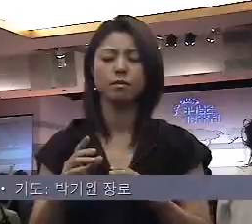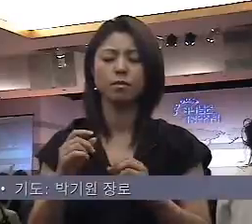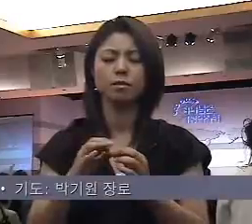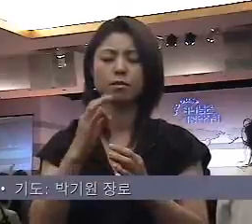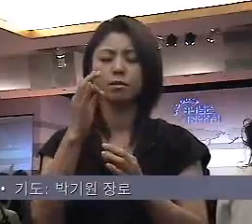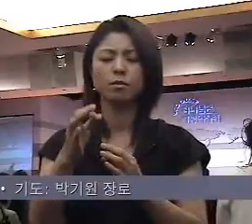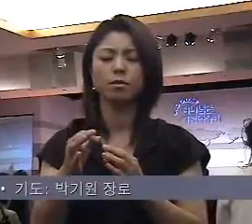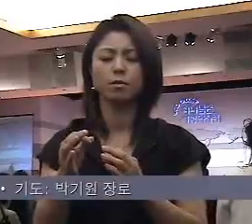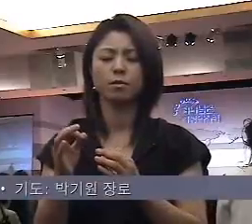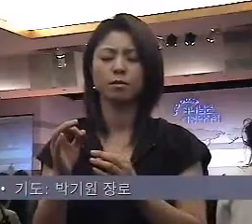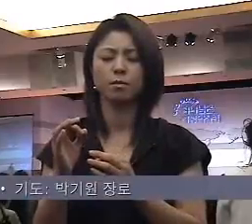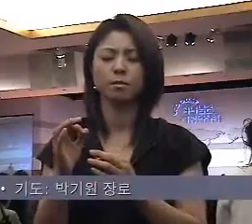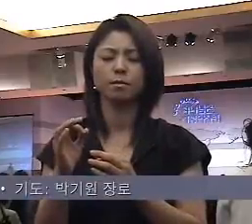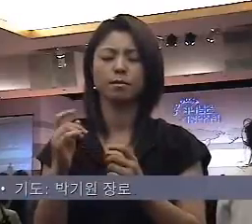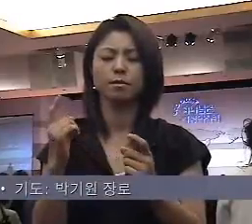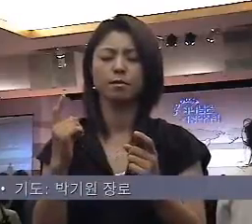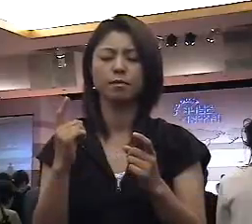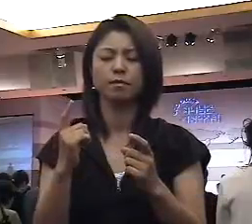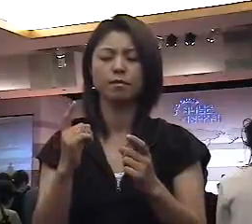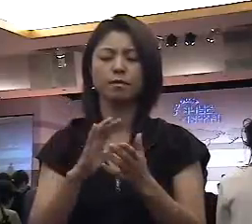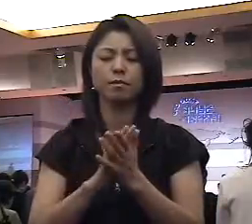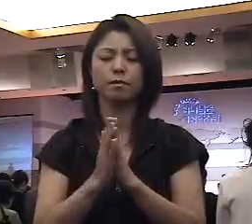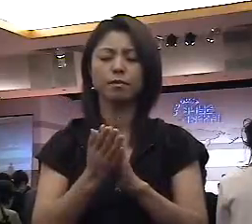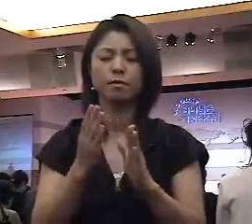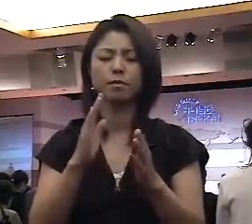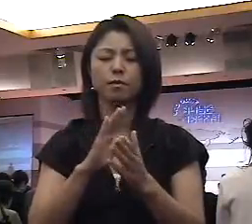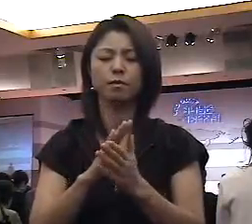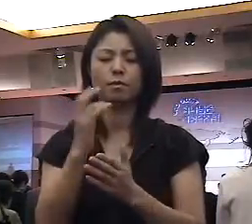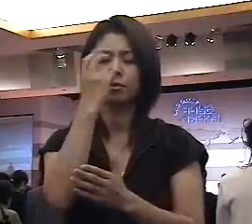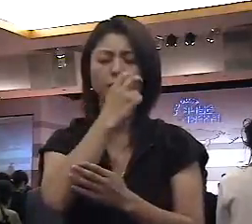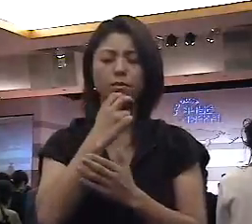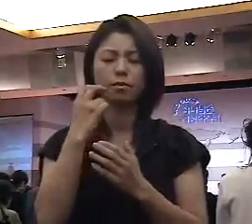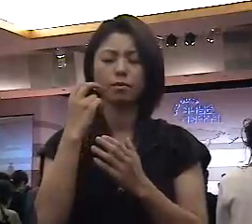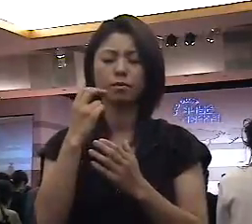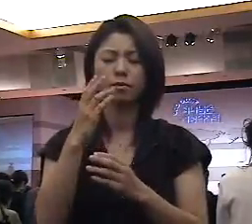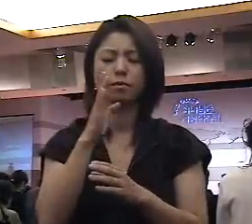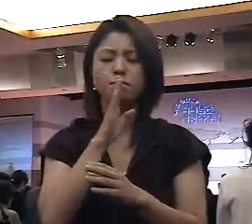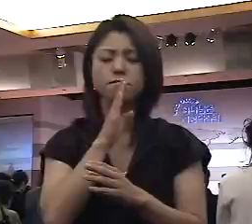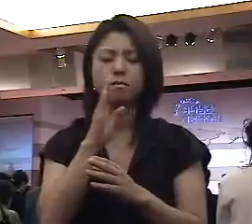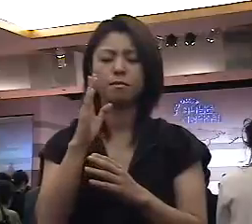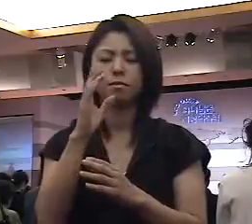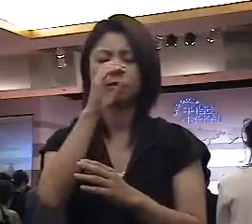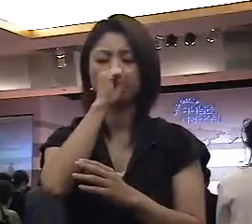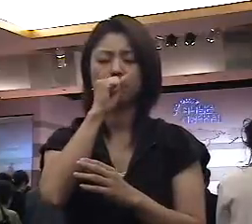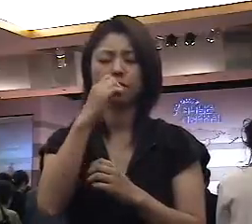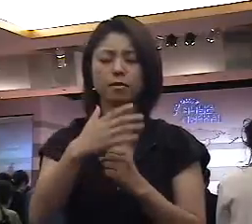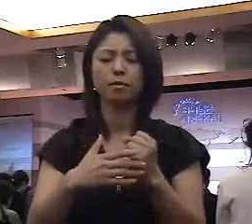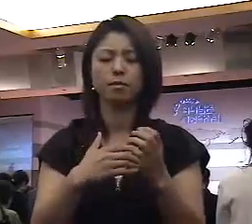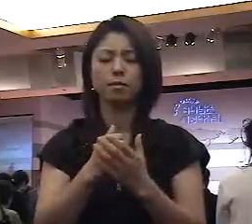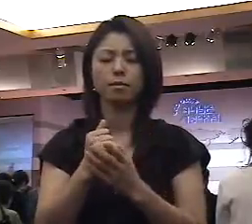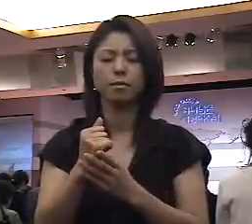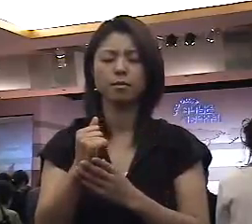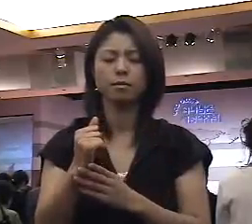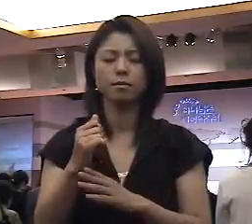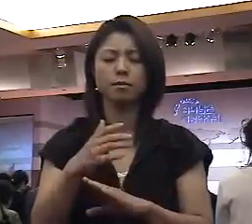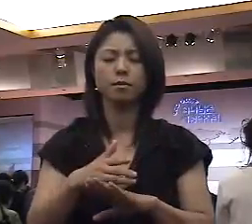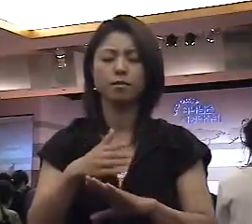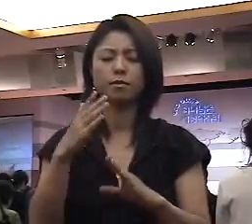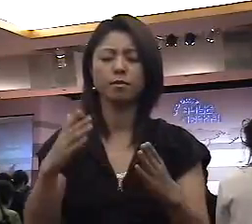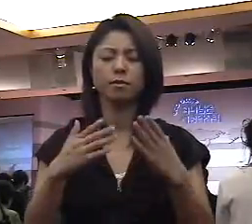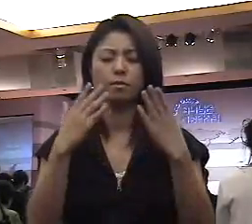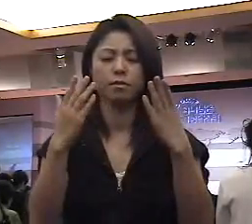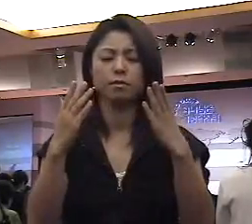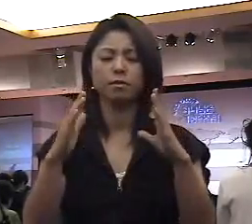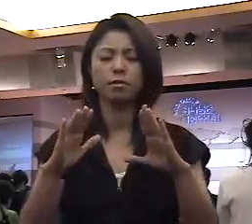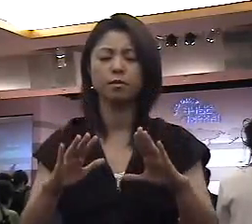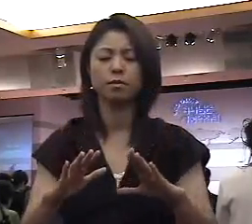변함없이 우리를 지키시고 보호하시는 참 좋으신 하나님 아버지, 주님의 크신 사랑과 은혜를 진심으로 감사드립니다.